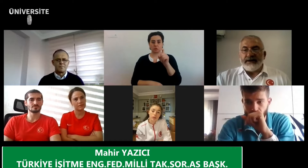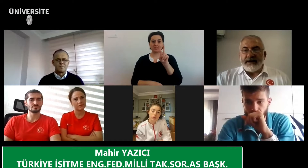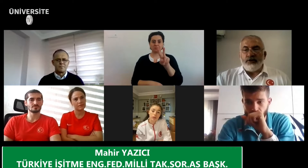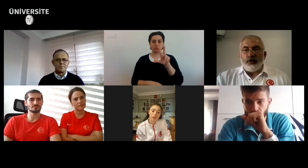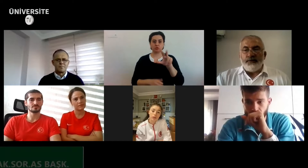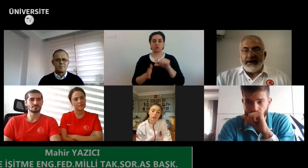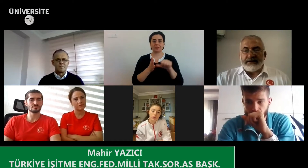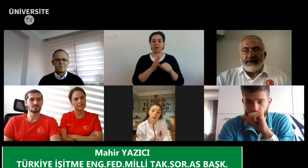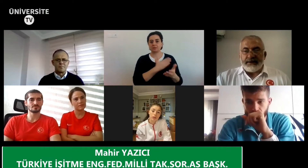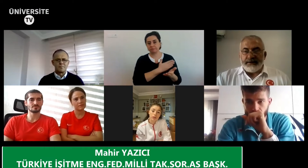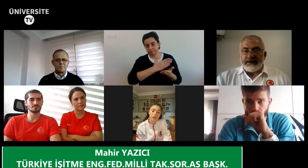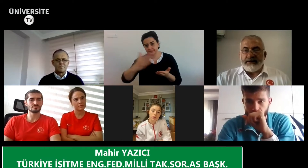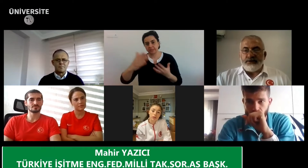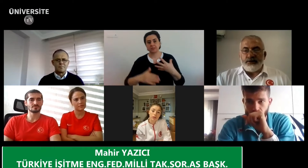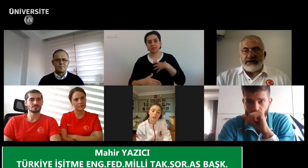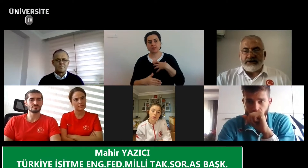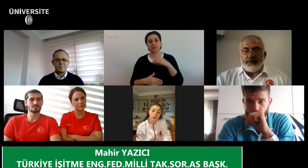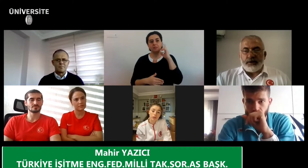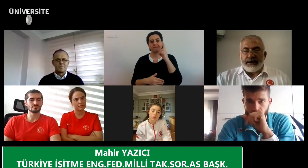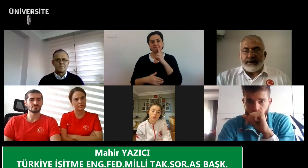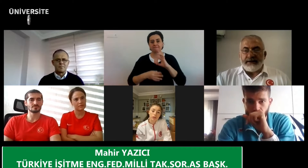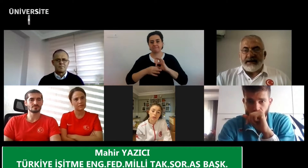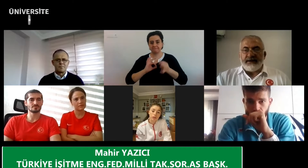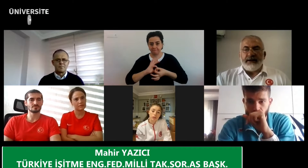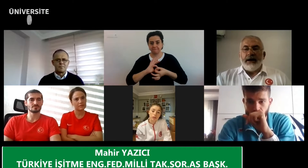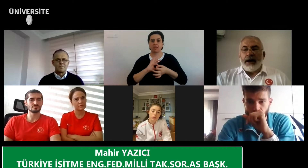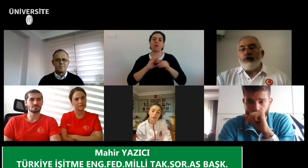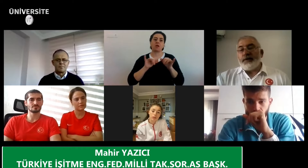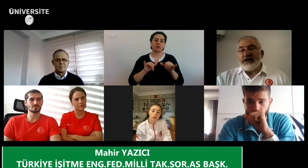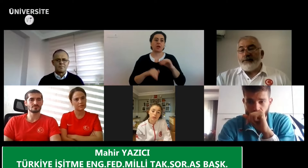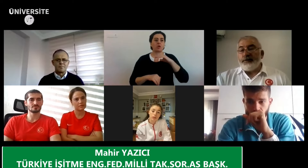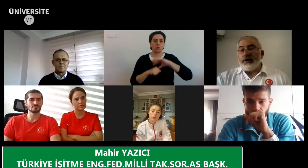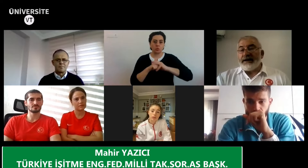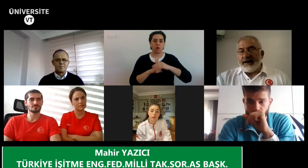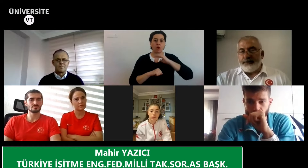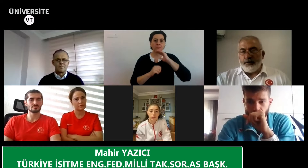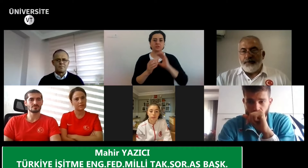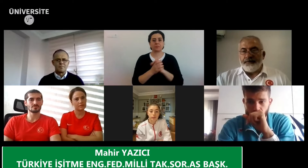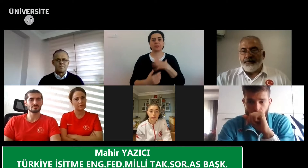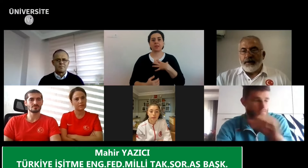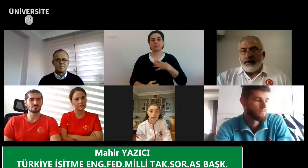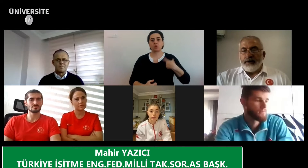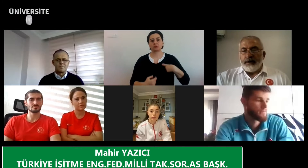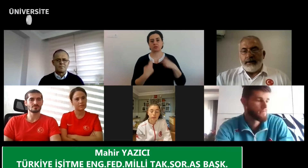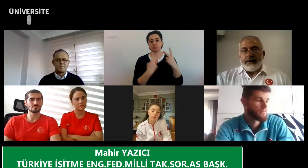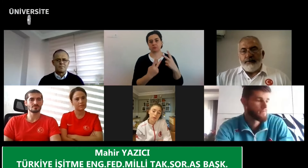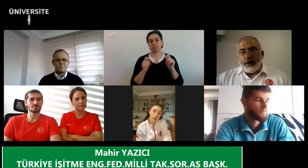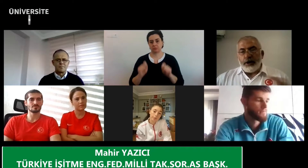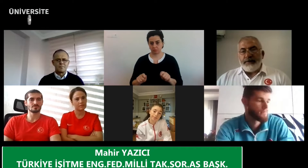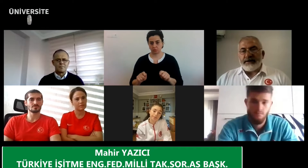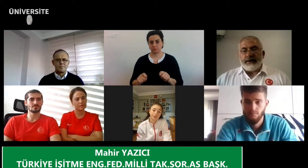tarafa kendi olimpiyatlarını, kendi dünya şampiyonlarını, kendi Avrupa şampiyonlarını yapıyor.